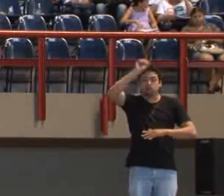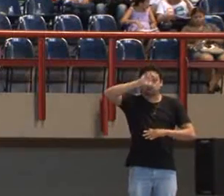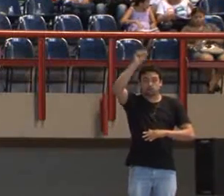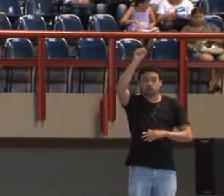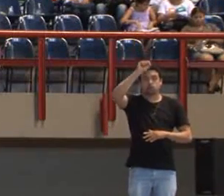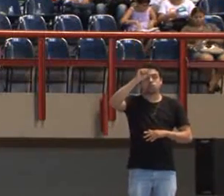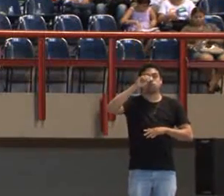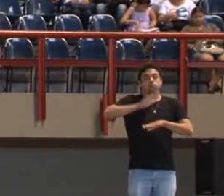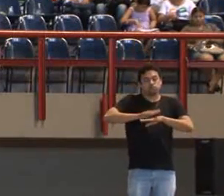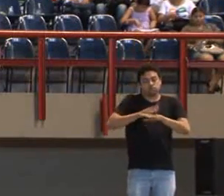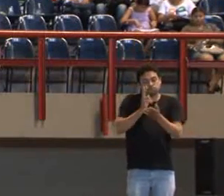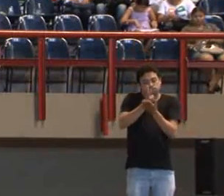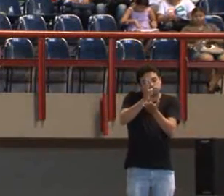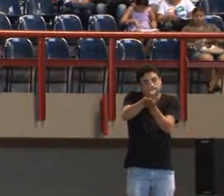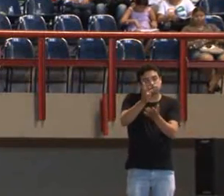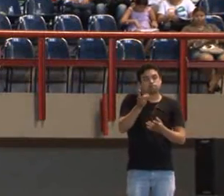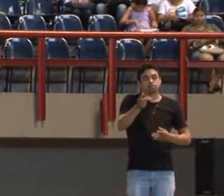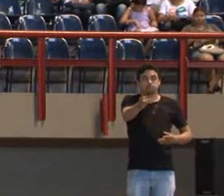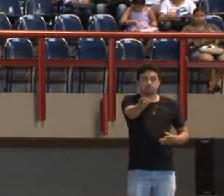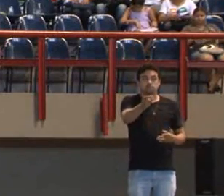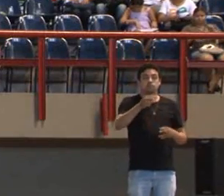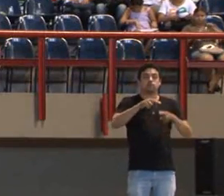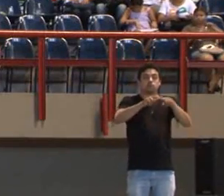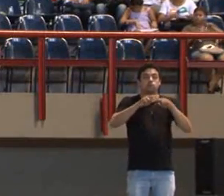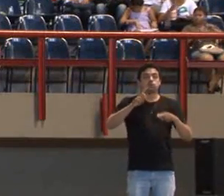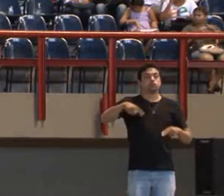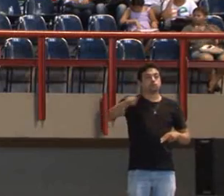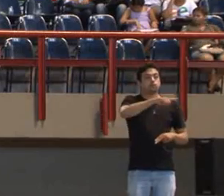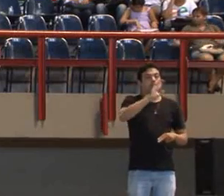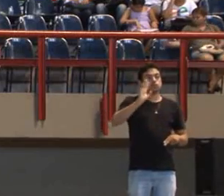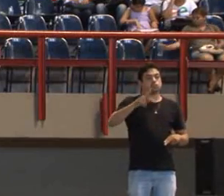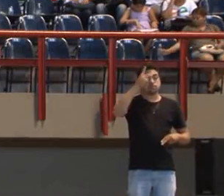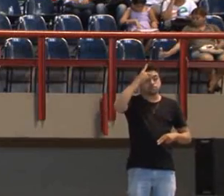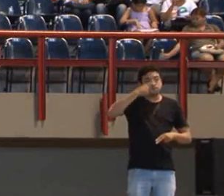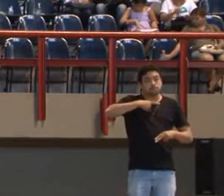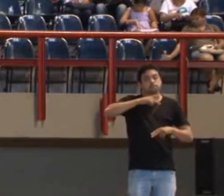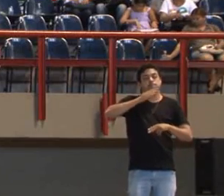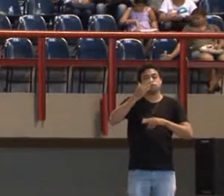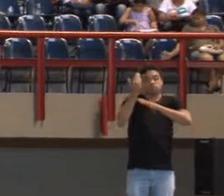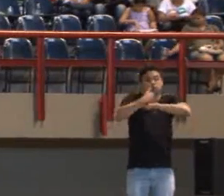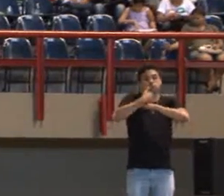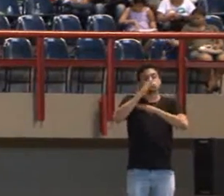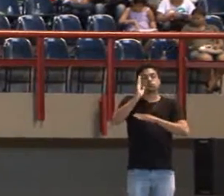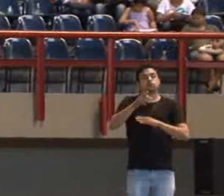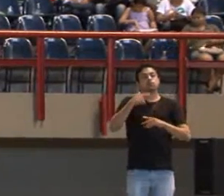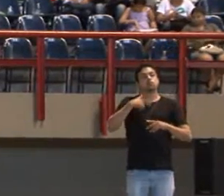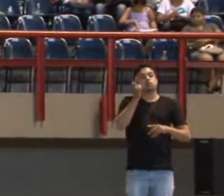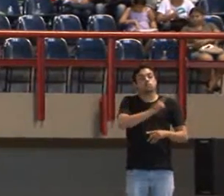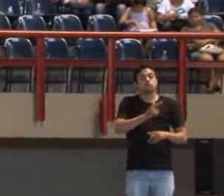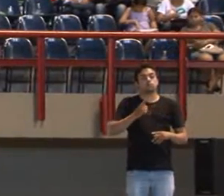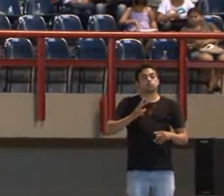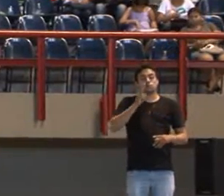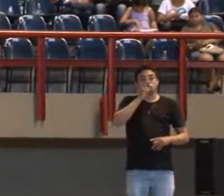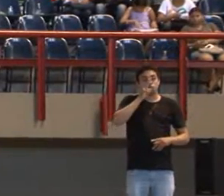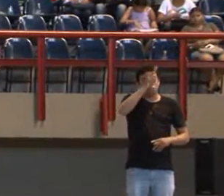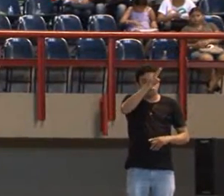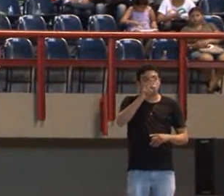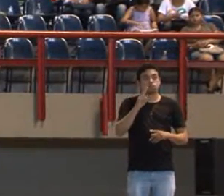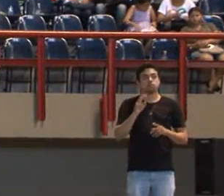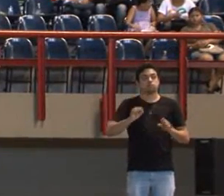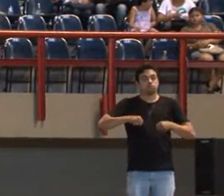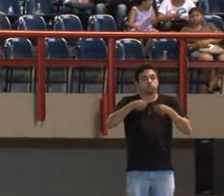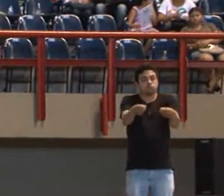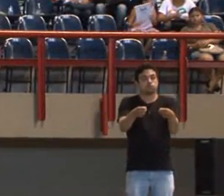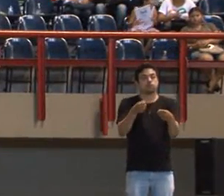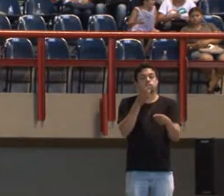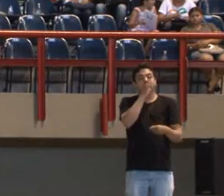invencível. Então, vocês já venceram a si próprios, conseguindo encontrar energia e disposição para estar aqui no